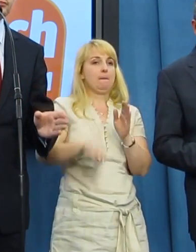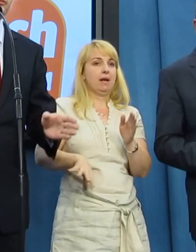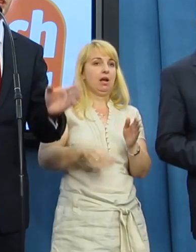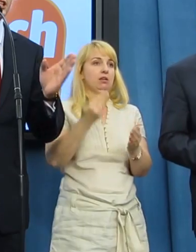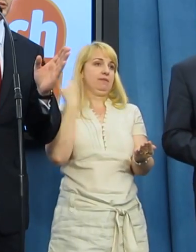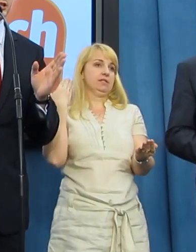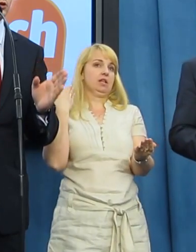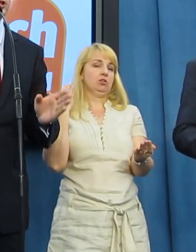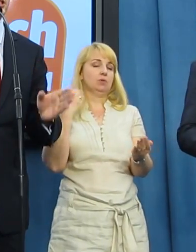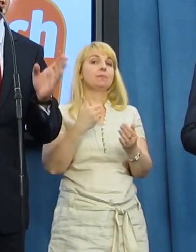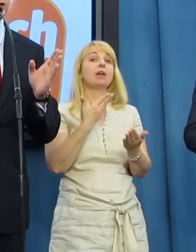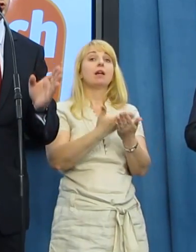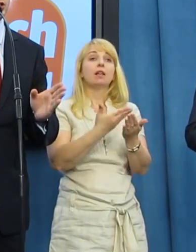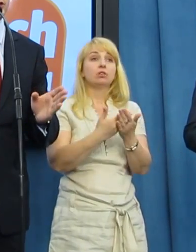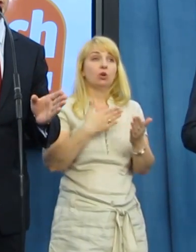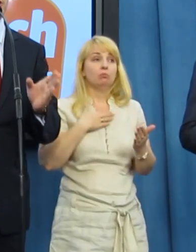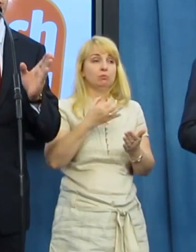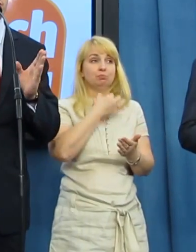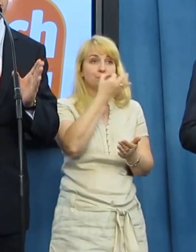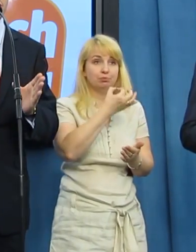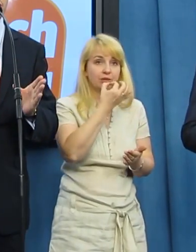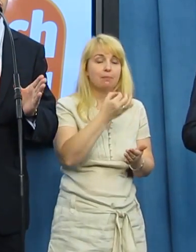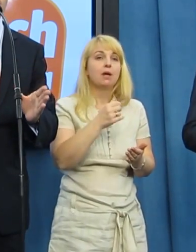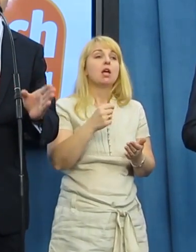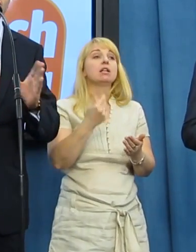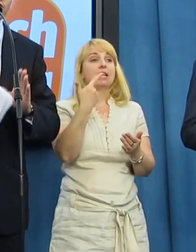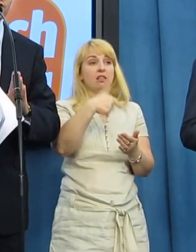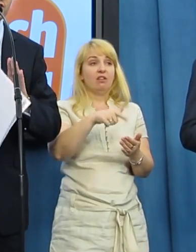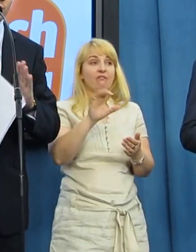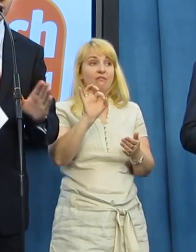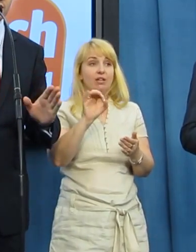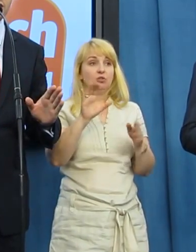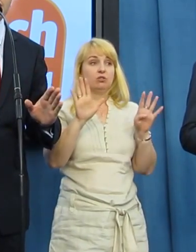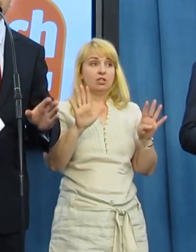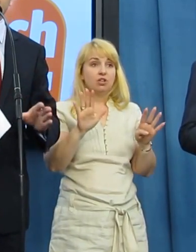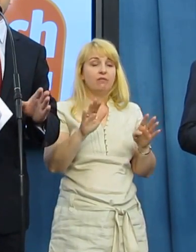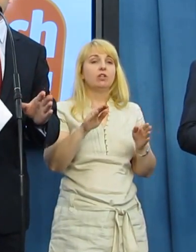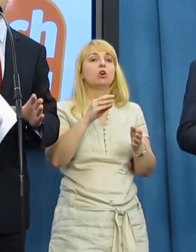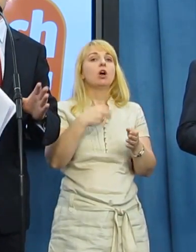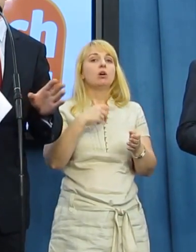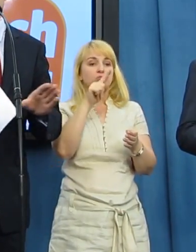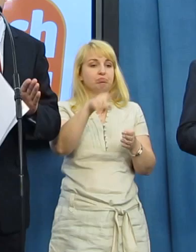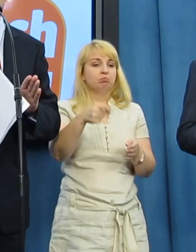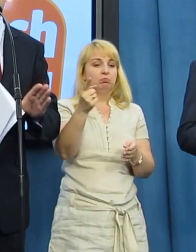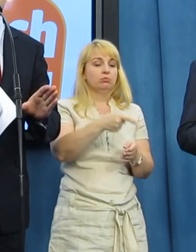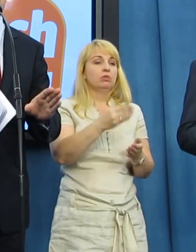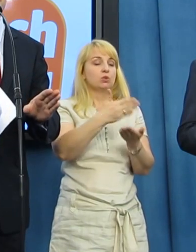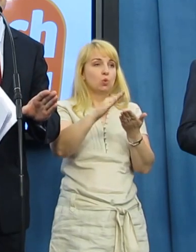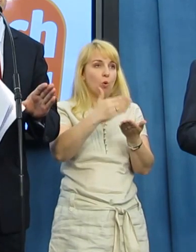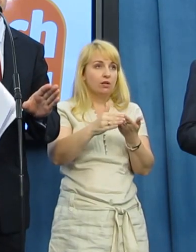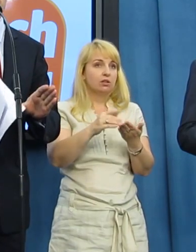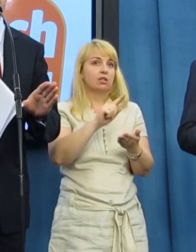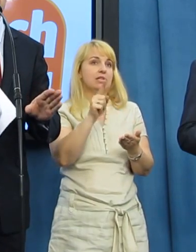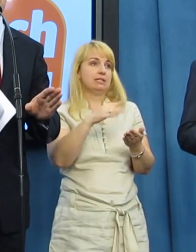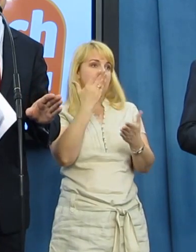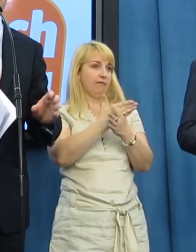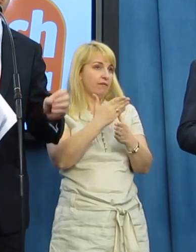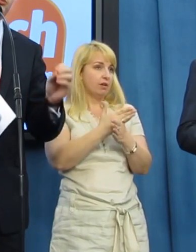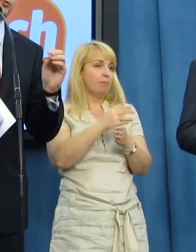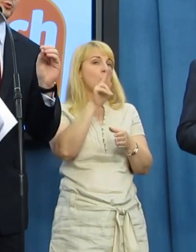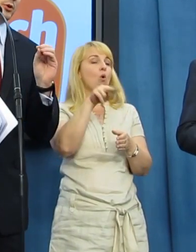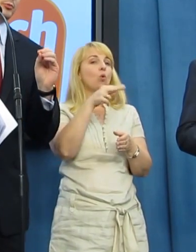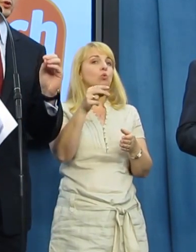proponujemy, ażeby za ten okres 99-2009 umorzyć wszystkie składki. Natomiast oczywiście nie mamy nic co do tego,